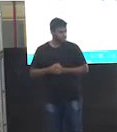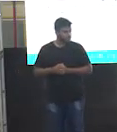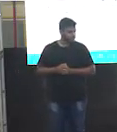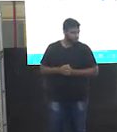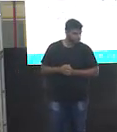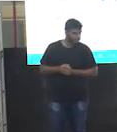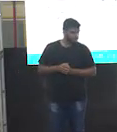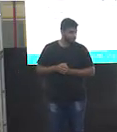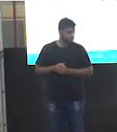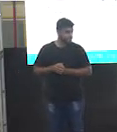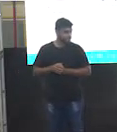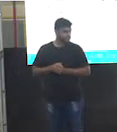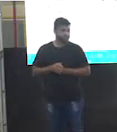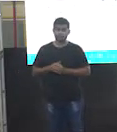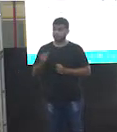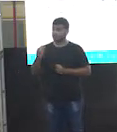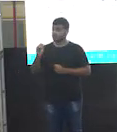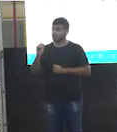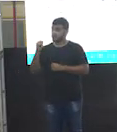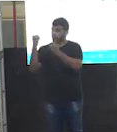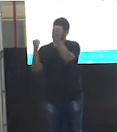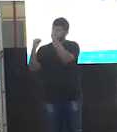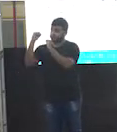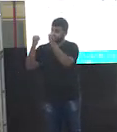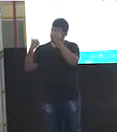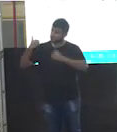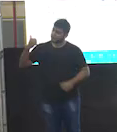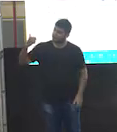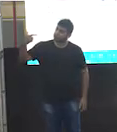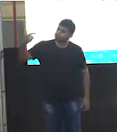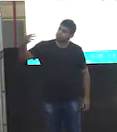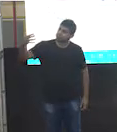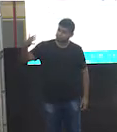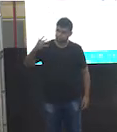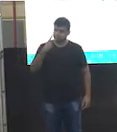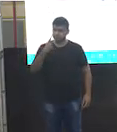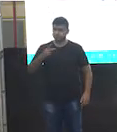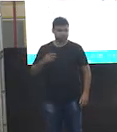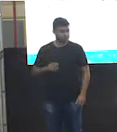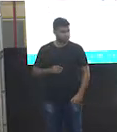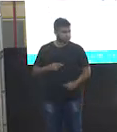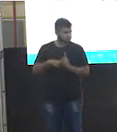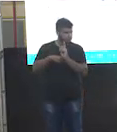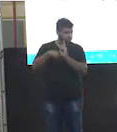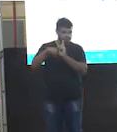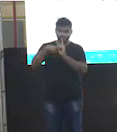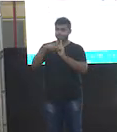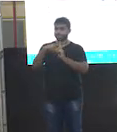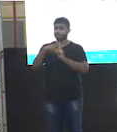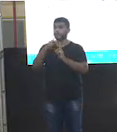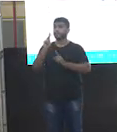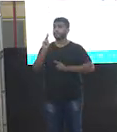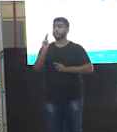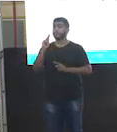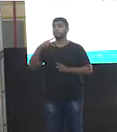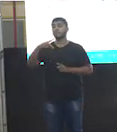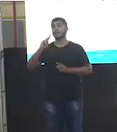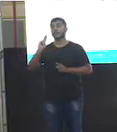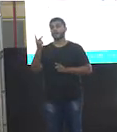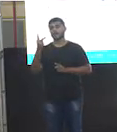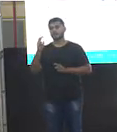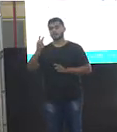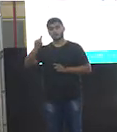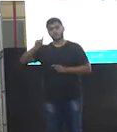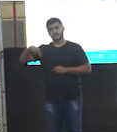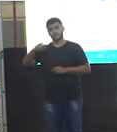coleta. Antes da primeira indústria, pH 5,5. Antes da